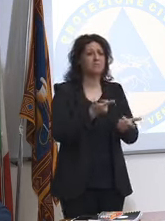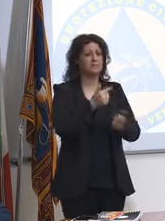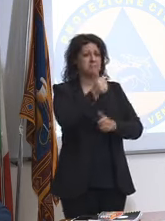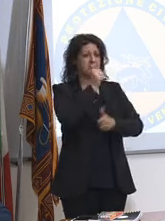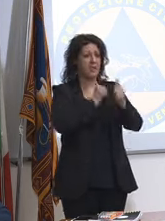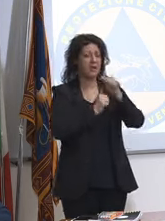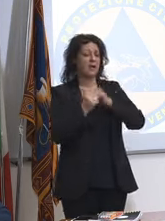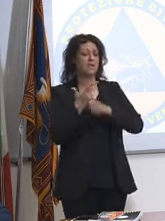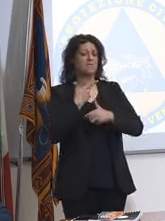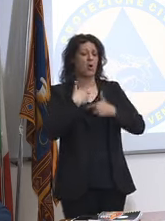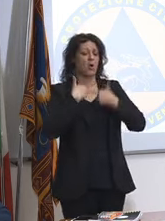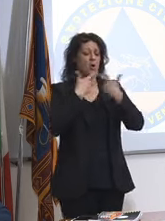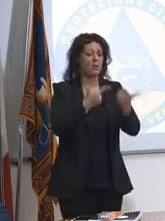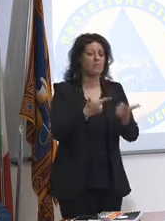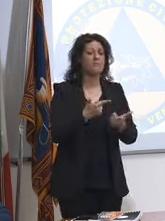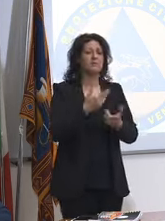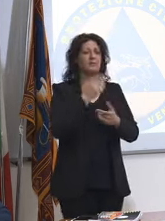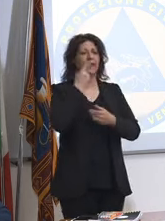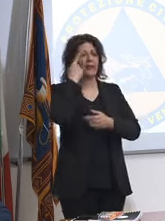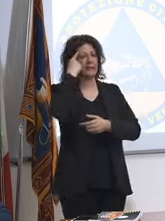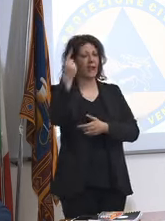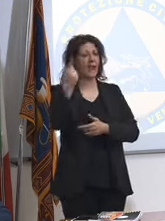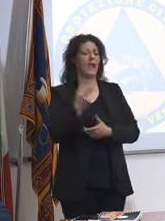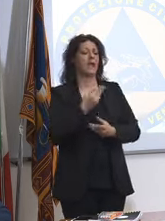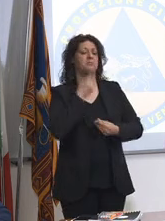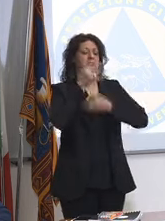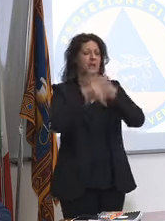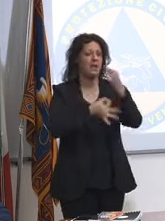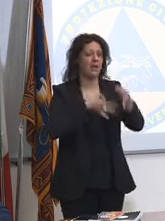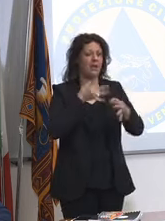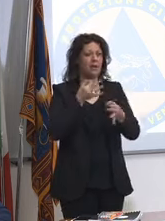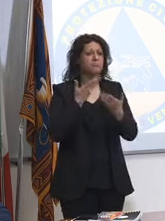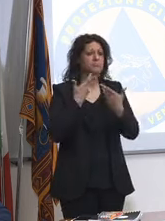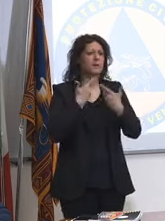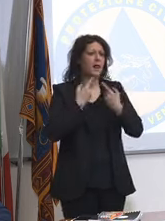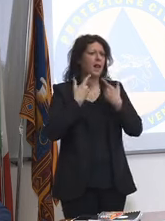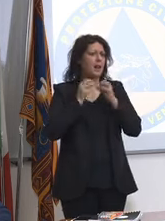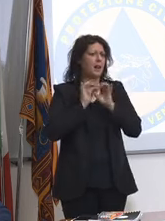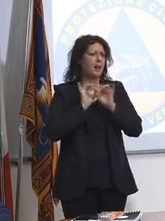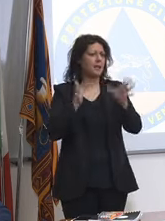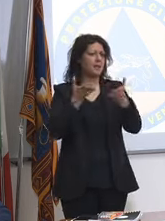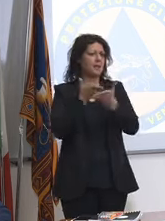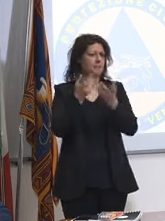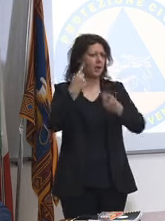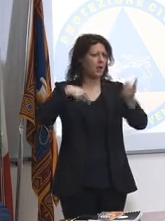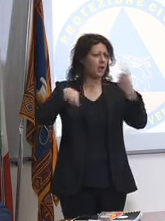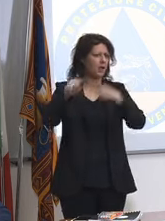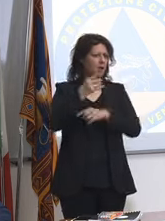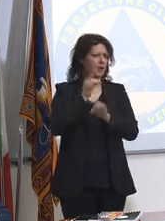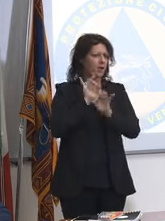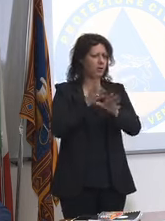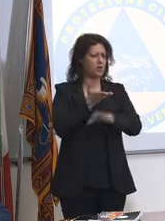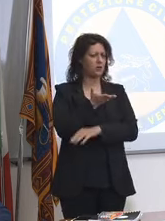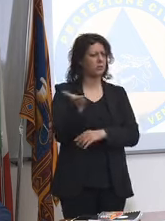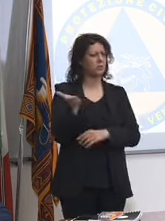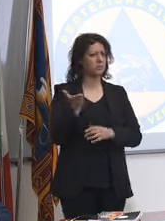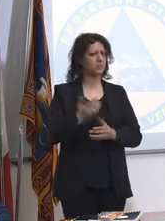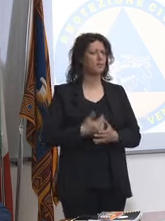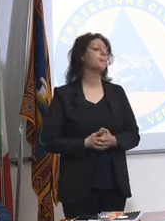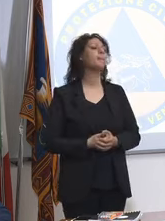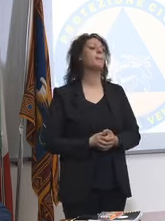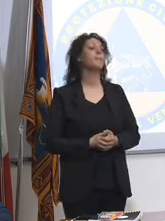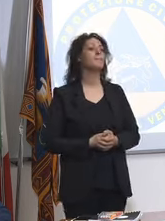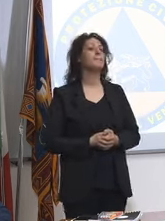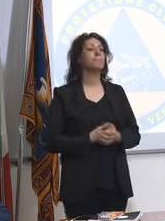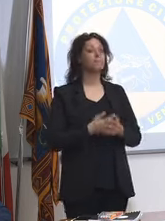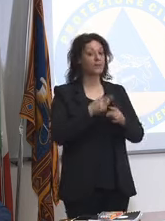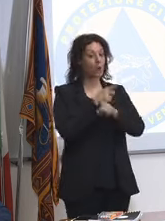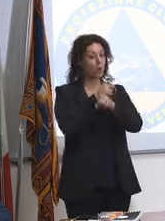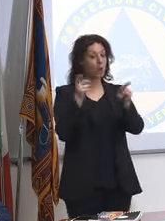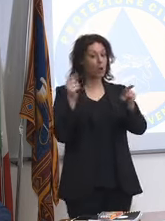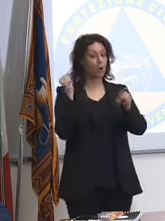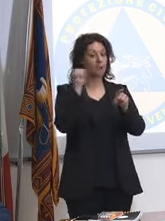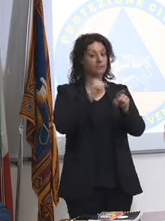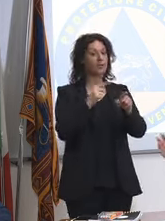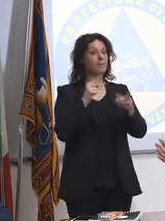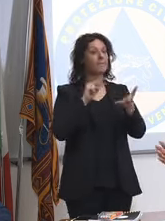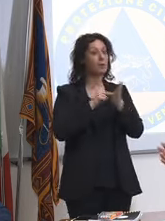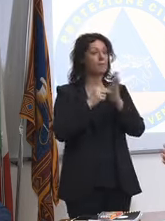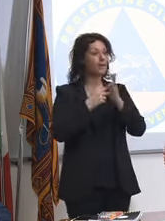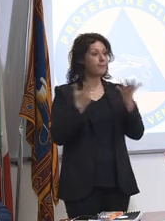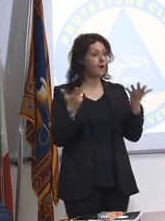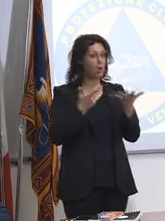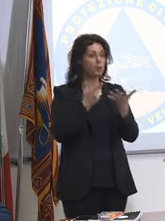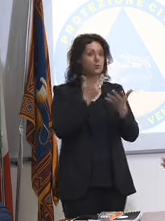ai cittadini. È libera la circolazione, eh? Se il problema è metteteci nelle condizioni di comunicare, è